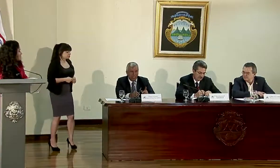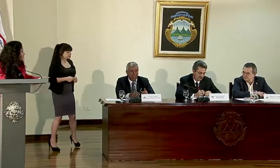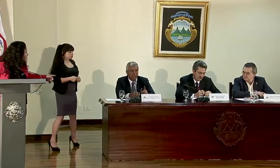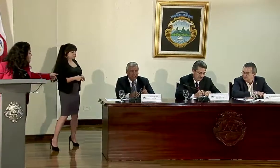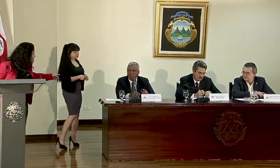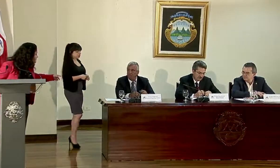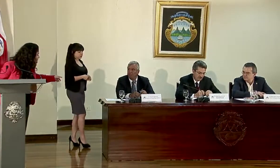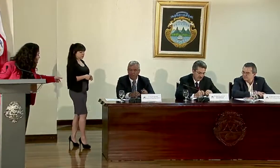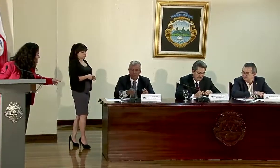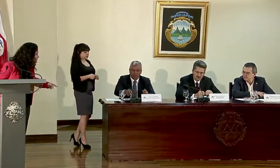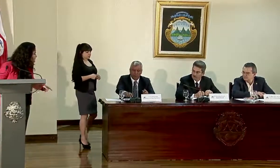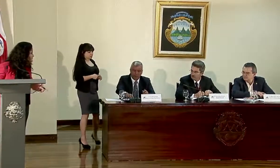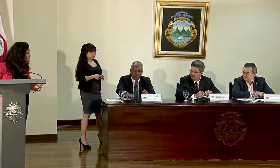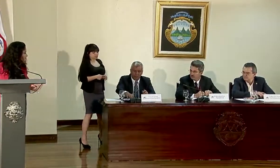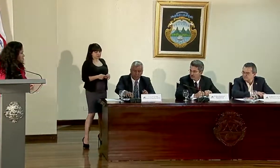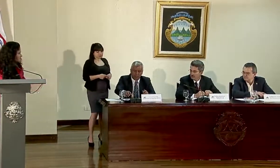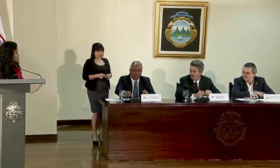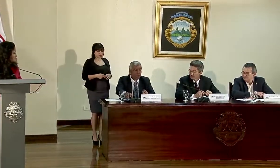El micrófono.